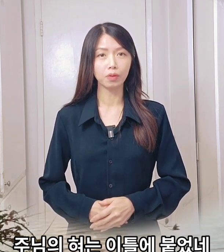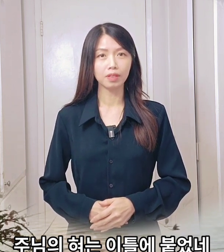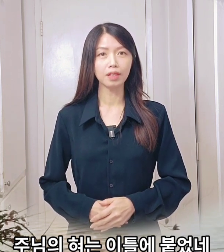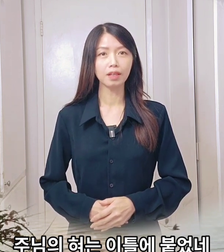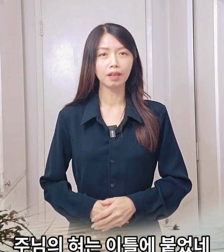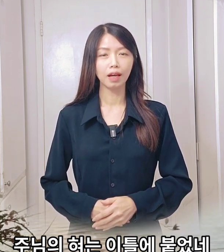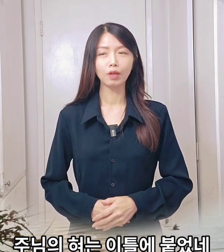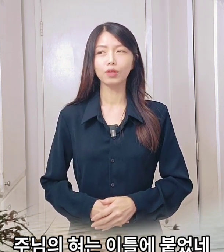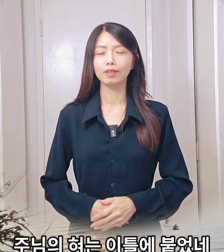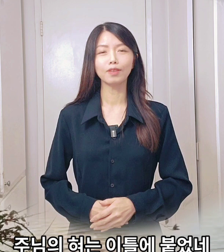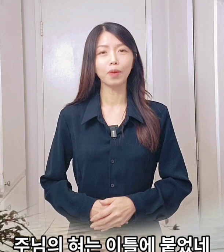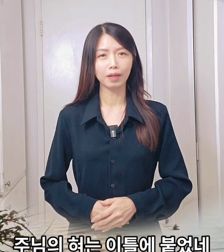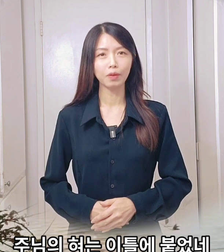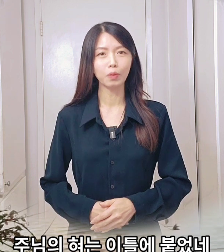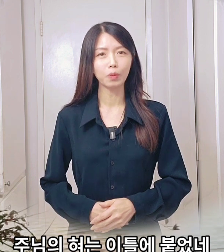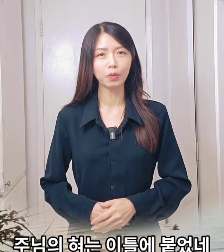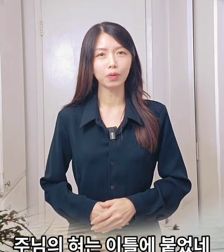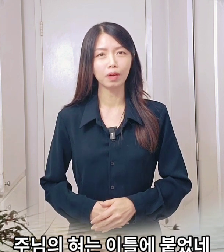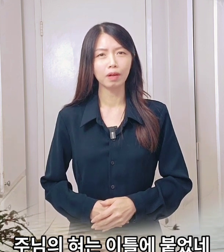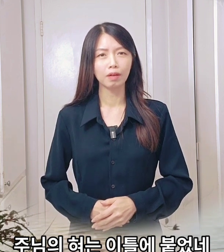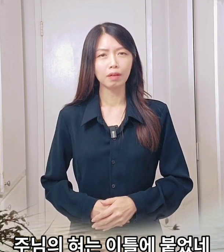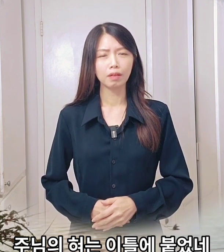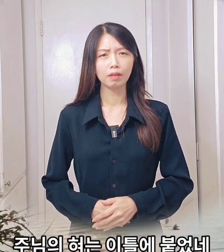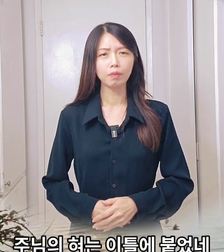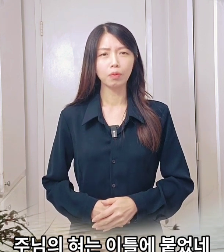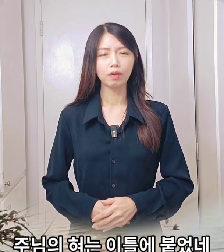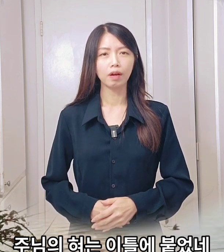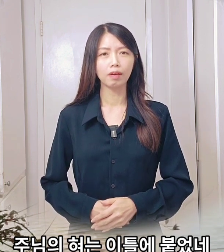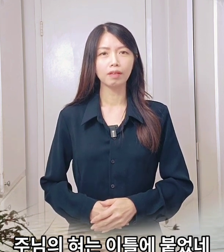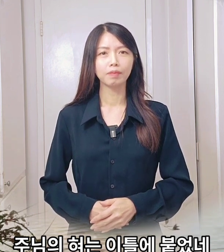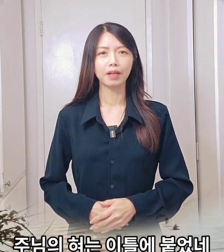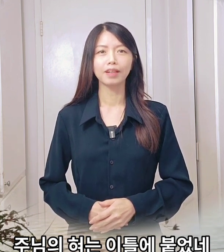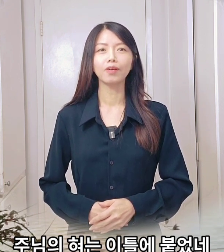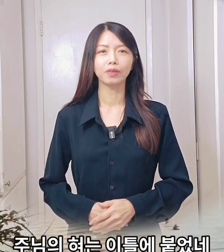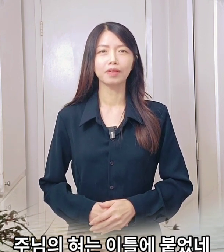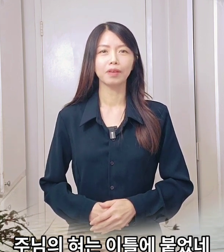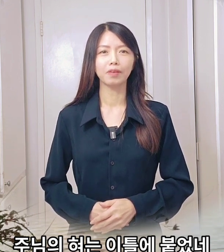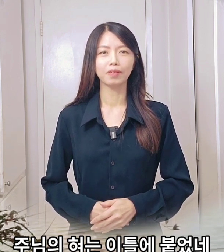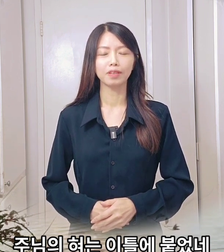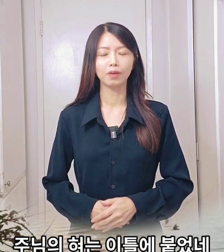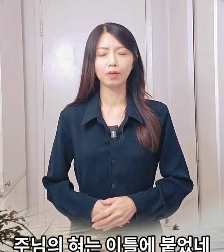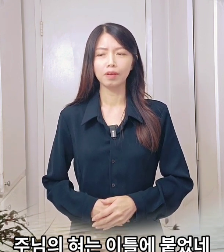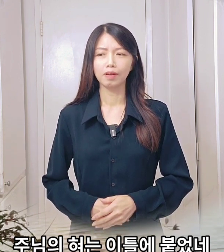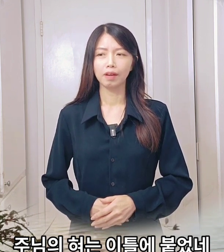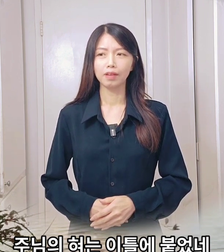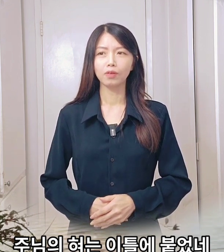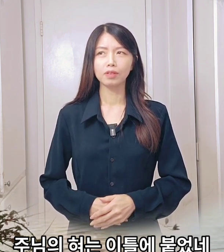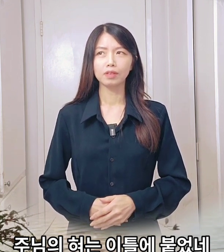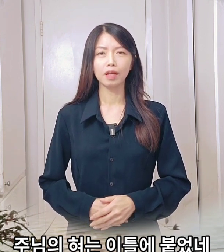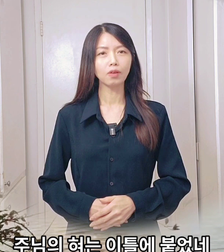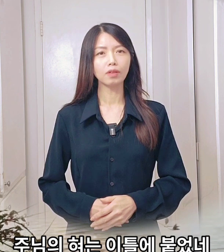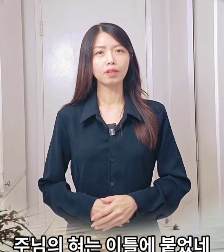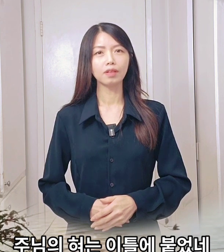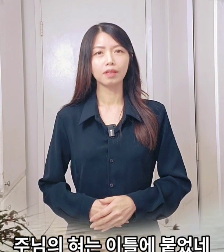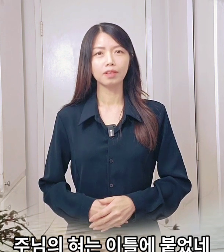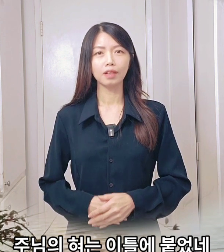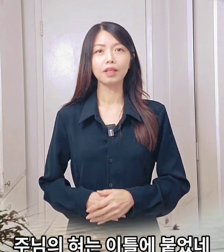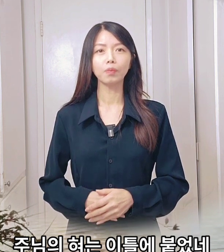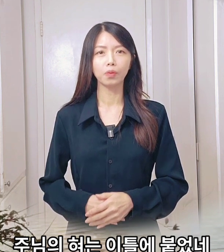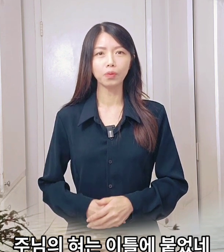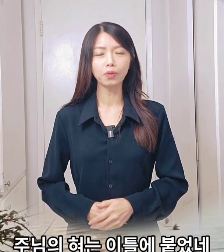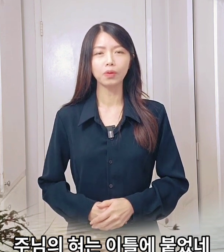이틀이 뭐지? 하루 이틀도 아니고 이틀이 뭘까? 막 그랬거든요. 그래서 이거를